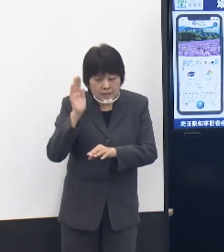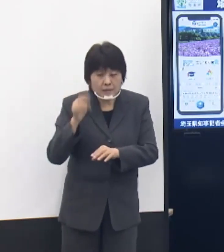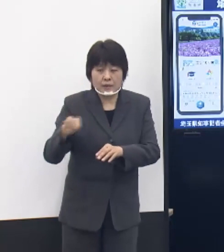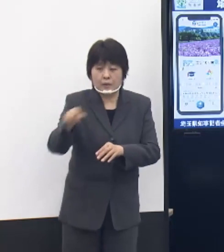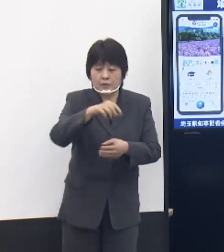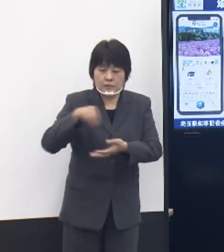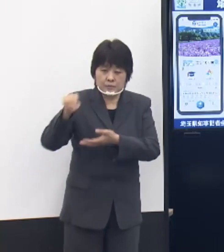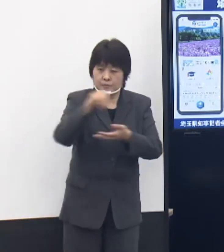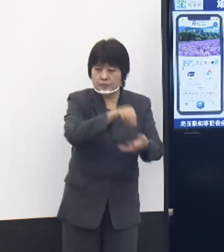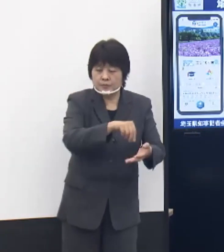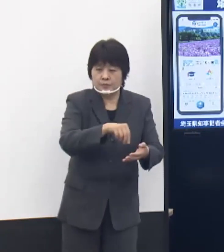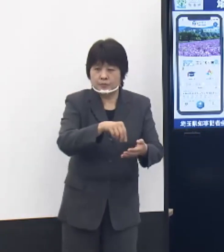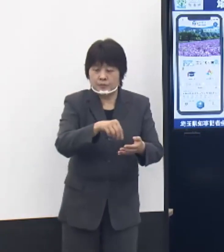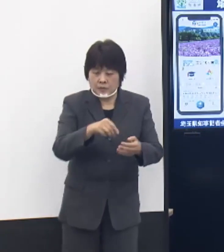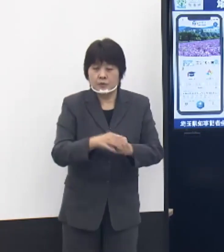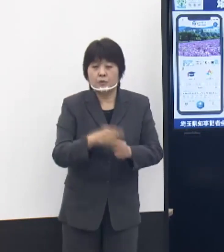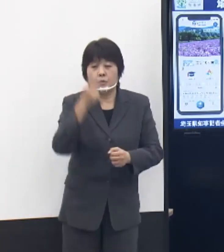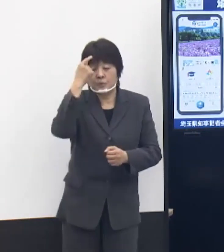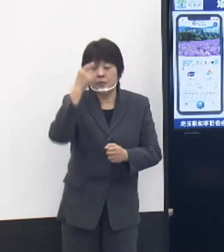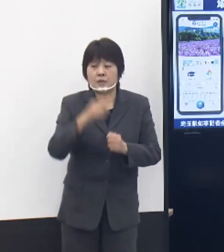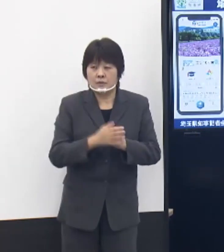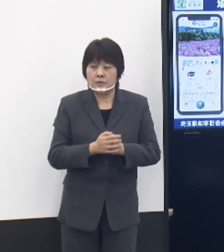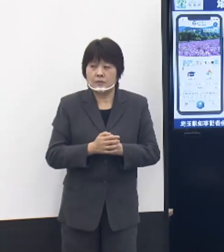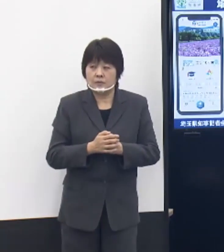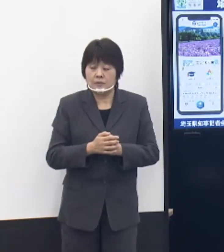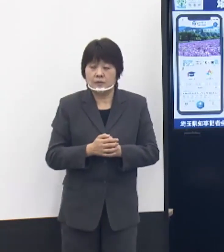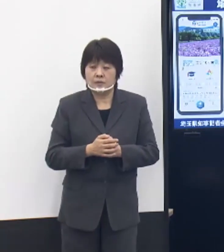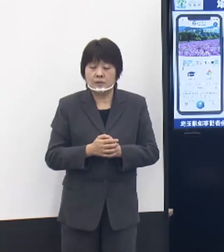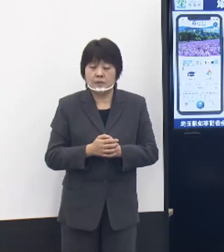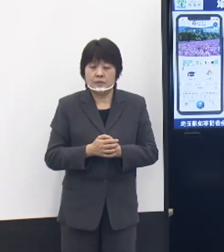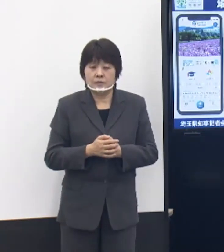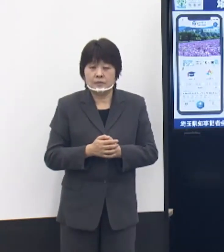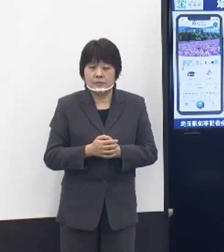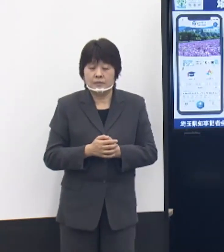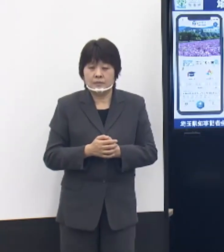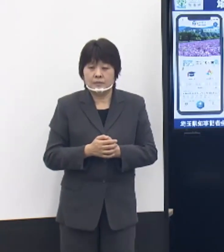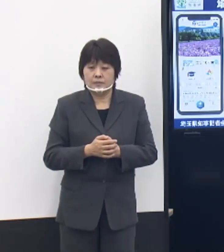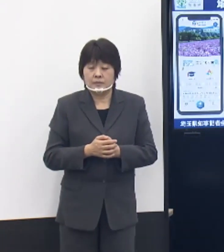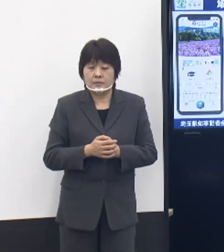は受け止めなければいけないと思ってこういった形にさせていただきました。なお、